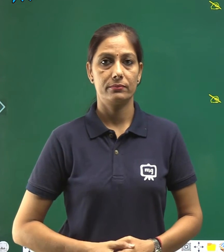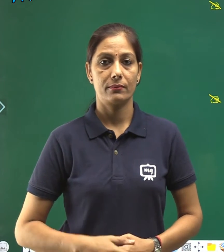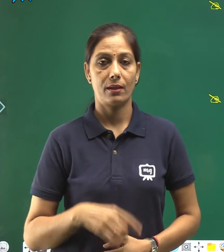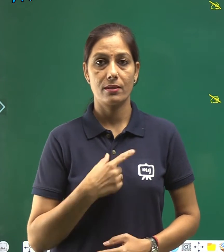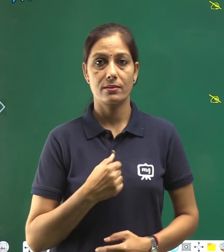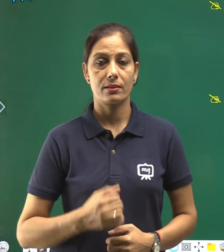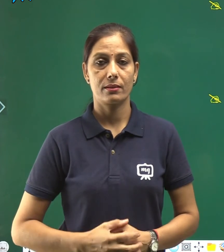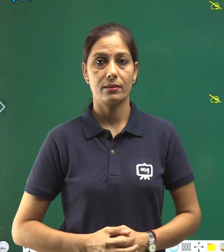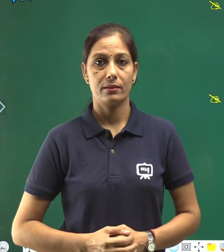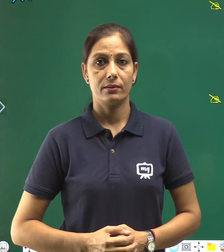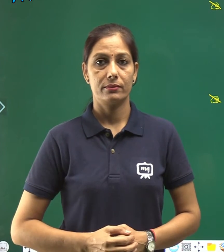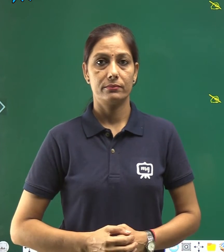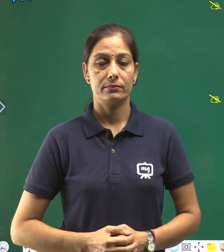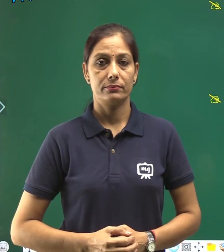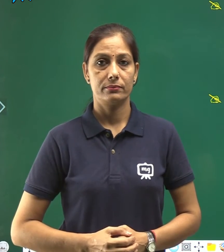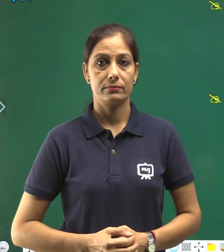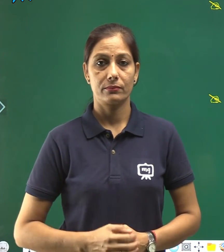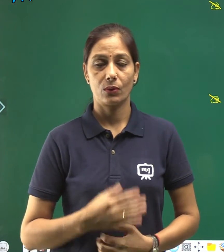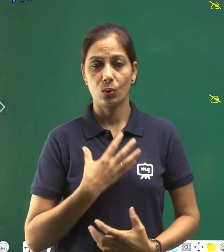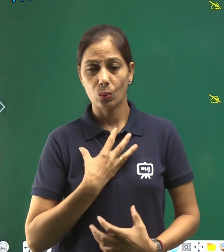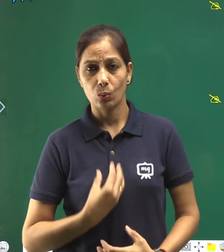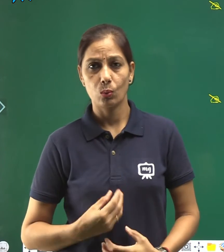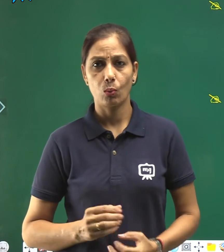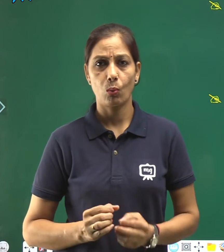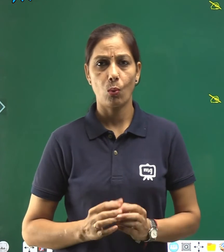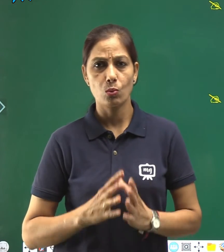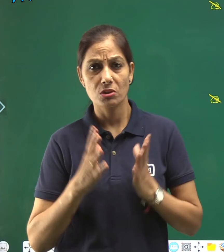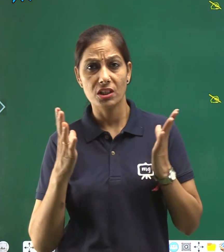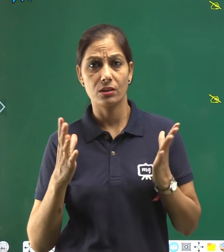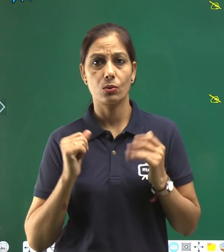इससे दुख दुगना होता है।